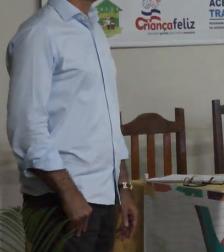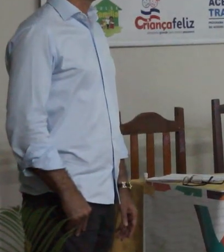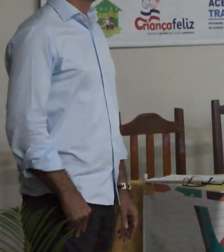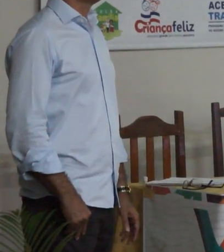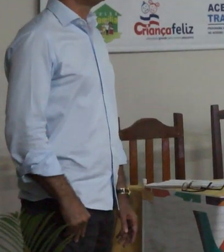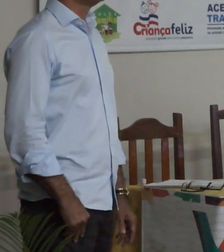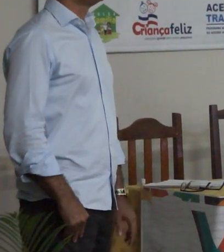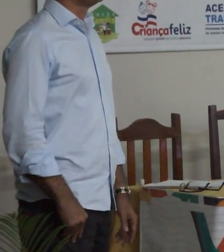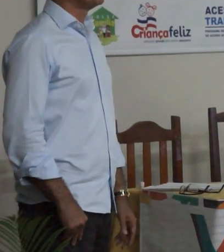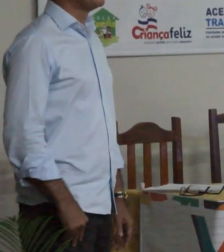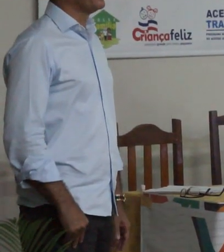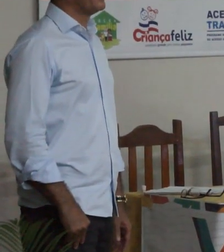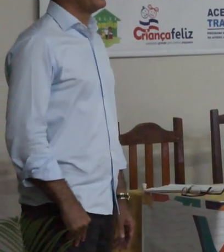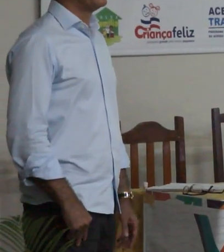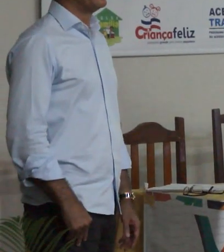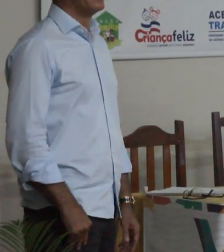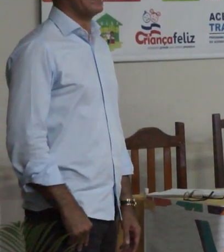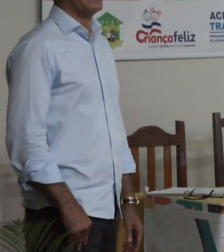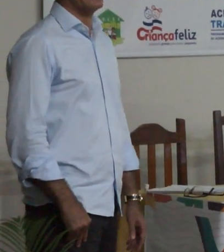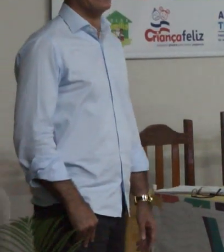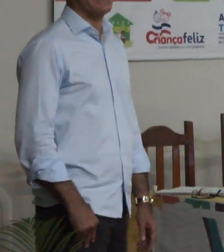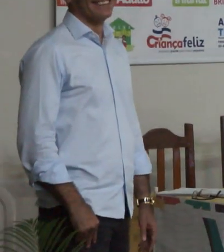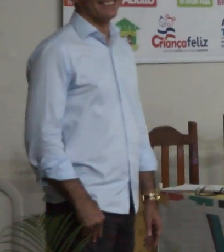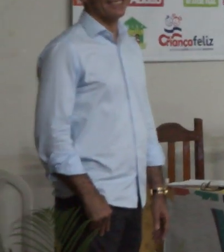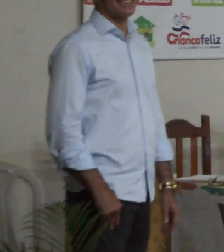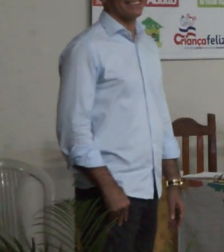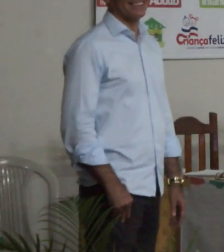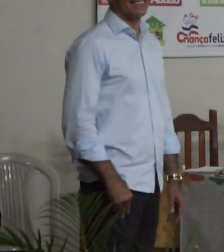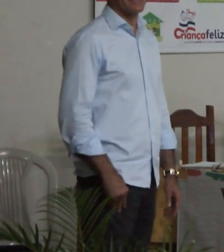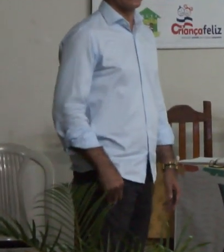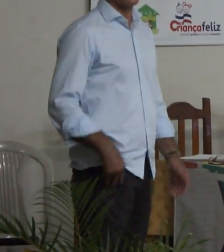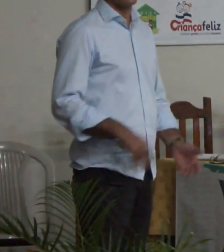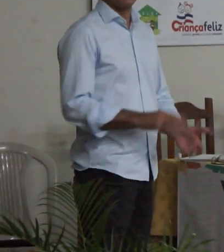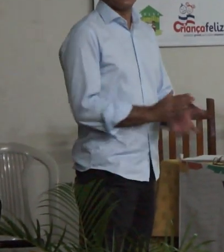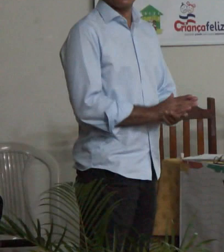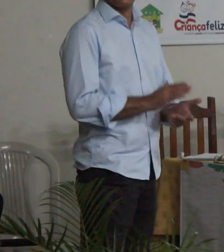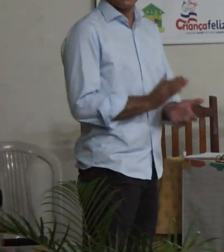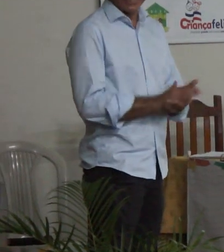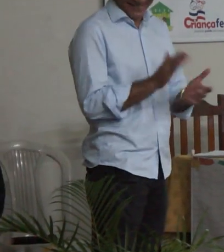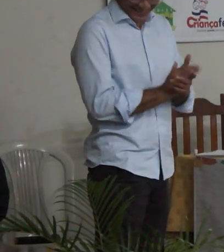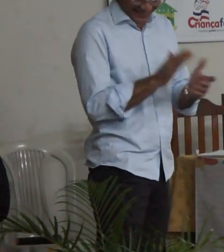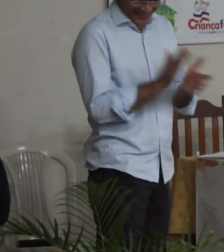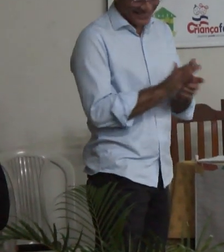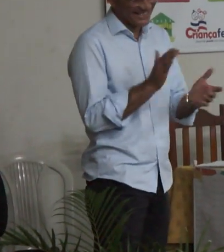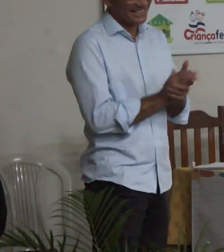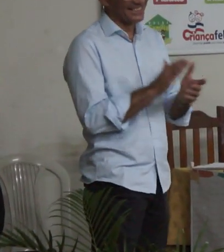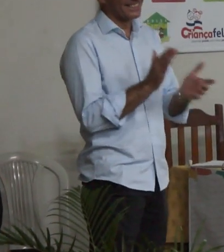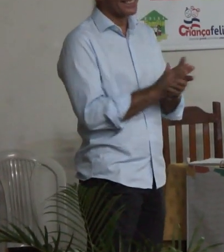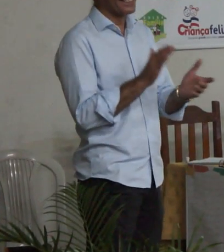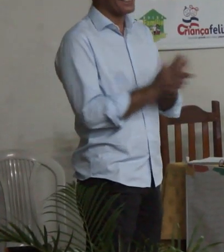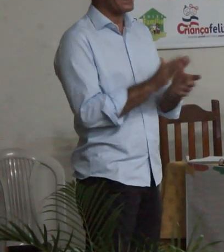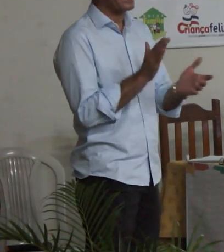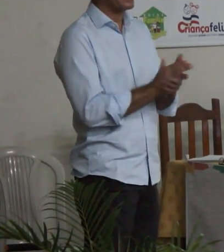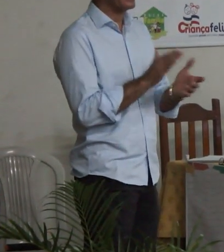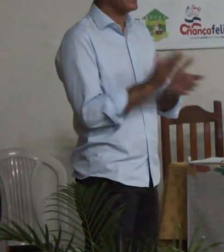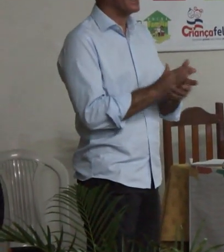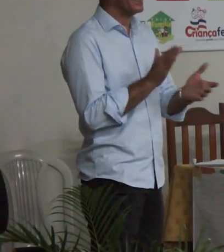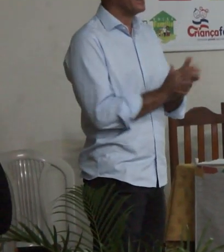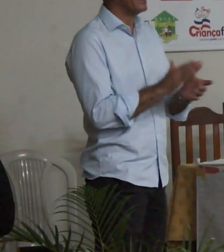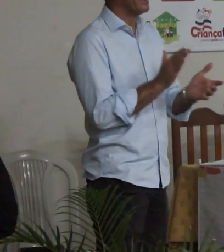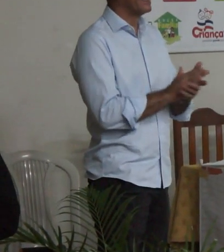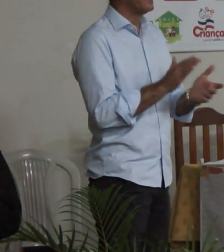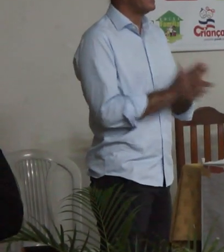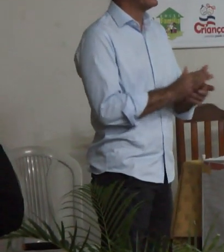dinheiro no mundo homem, isso não funciona. A verdade é essa. Mas é verdade. Essa é a verdade. Quem quer